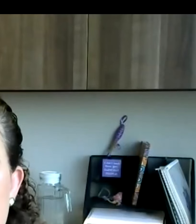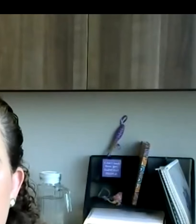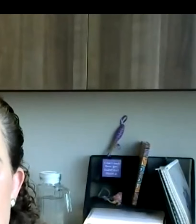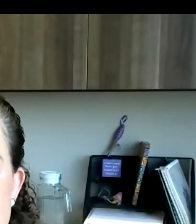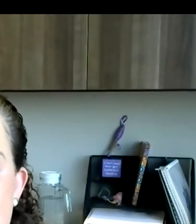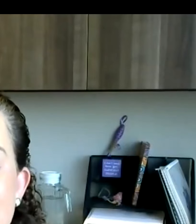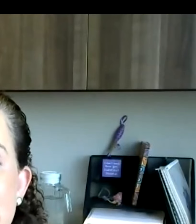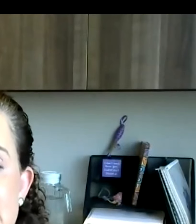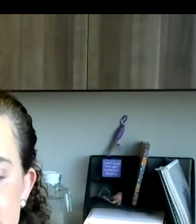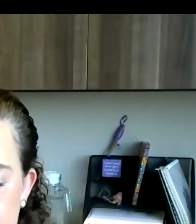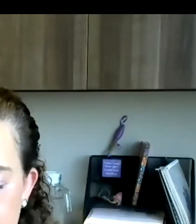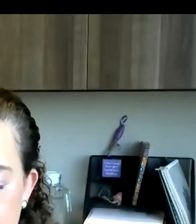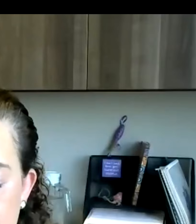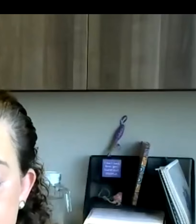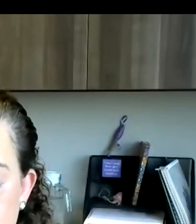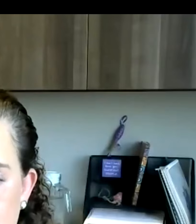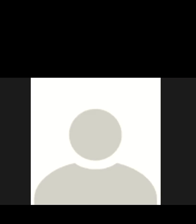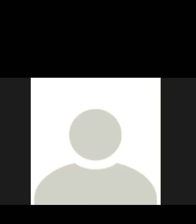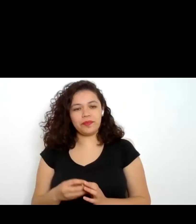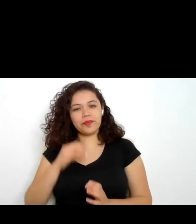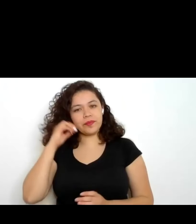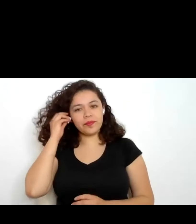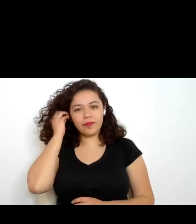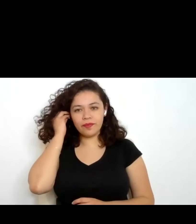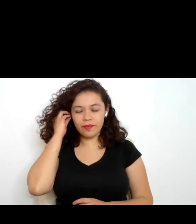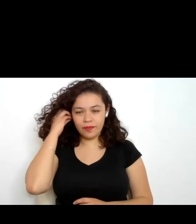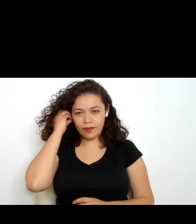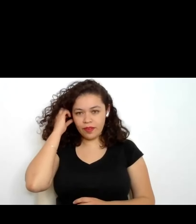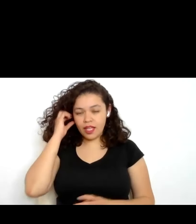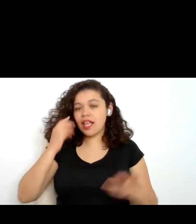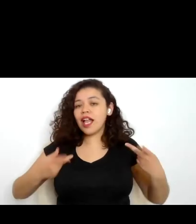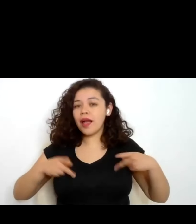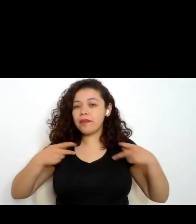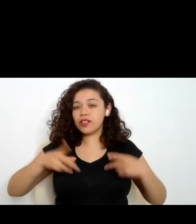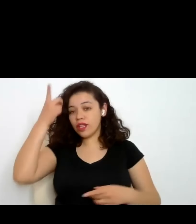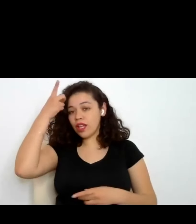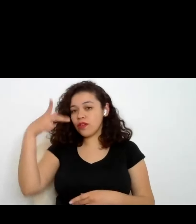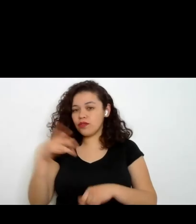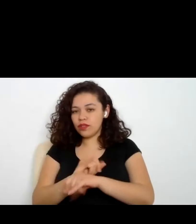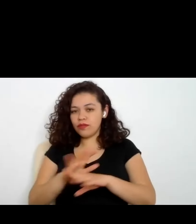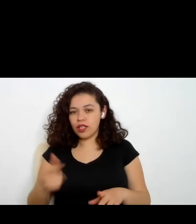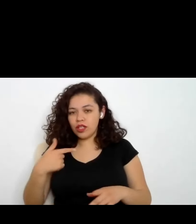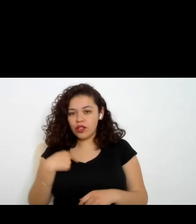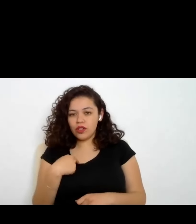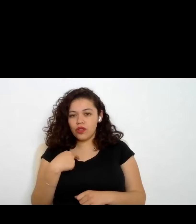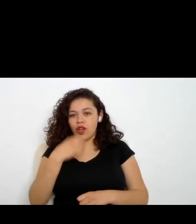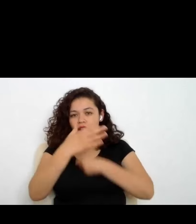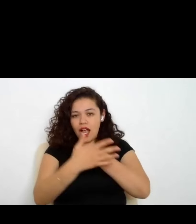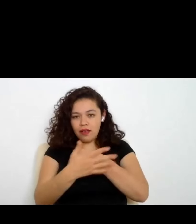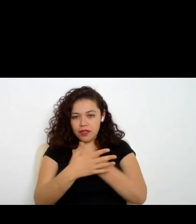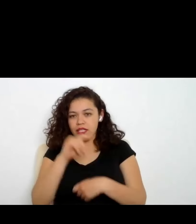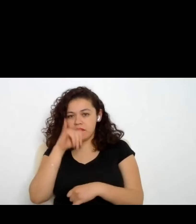información, pues decirle al titular para qué vamos a usar los datos, y no los uso los datos para lo mismo tratándose